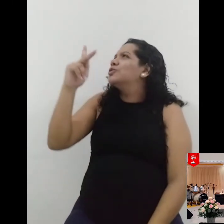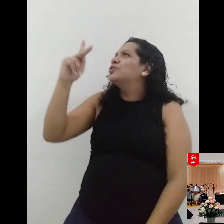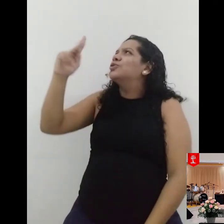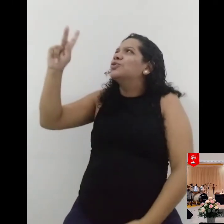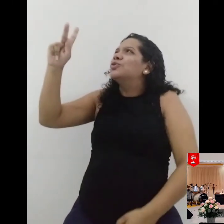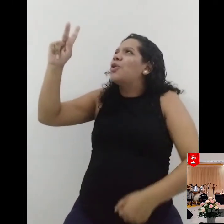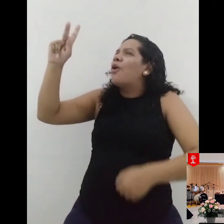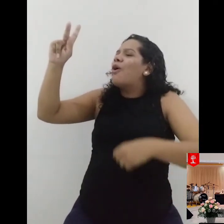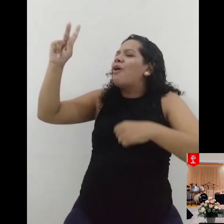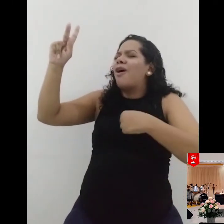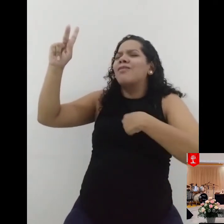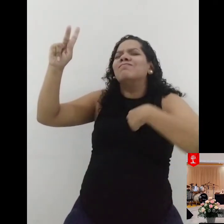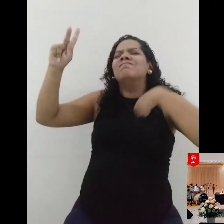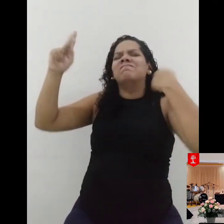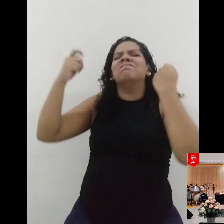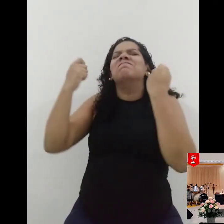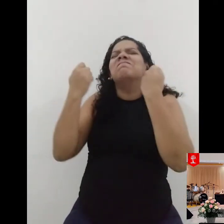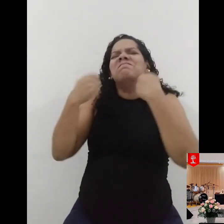Jesus.